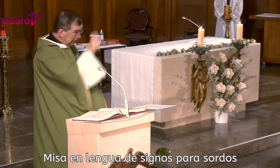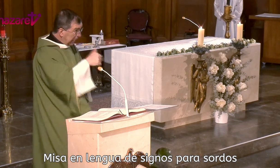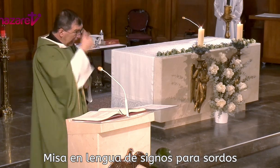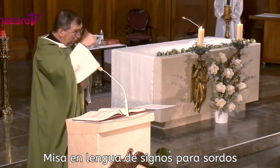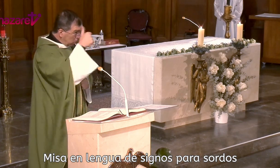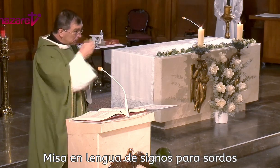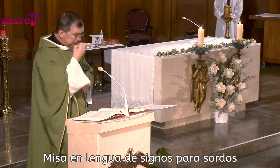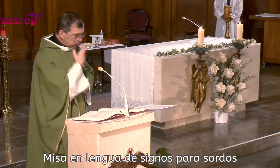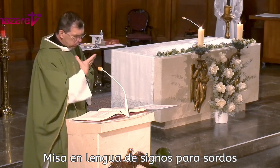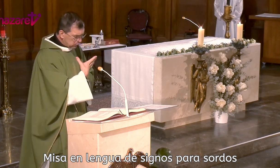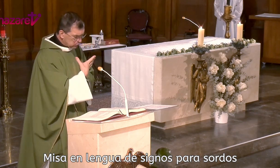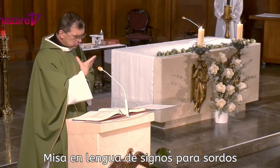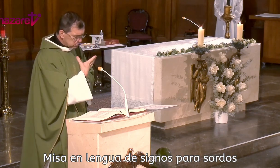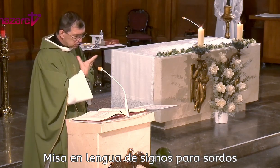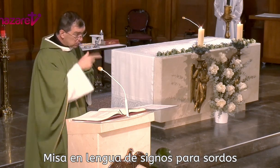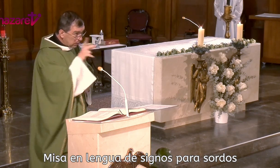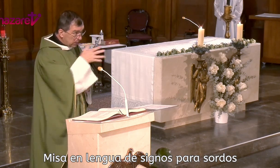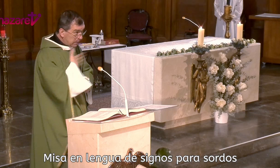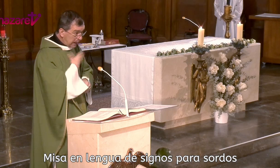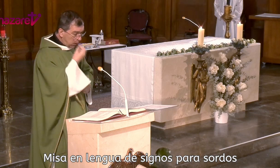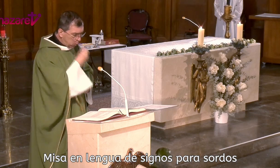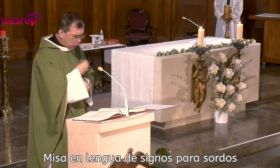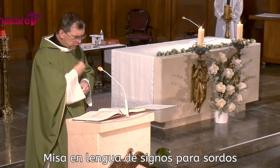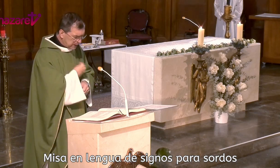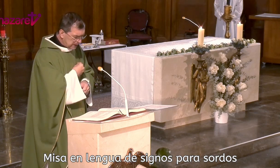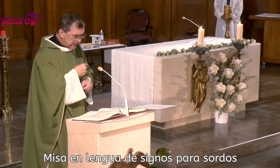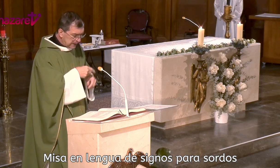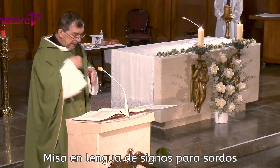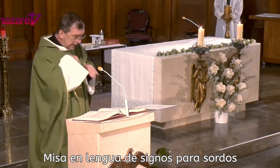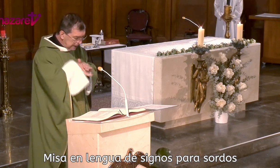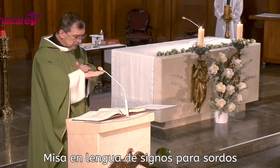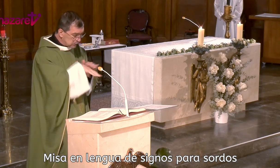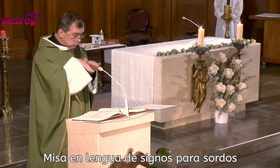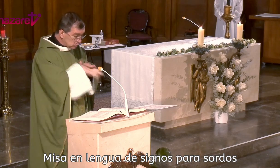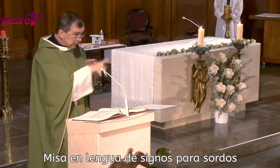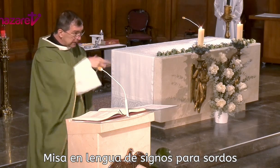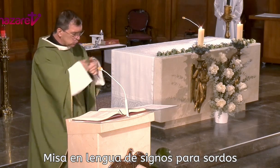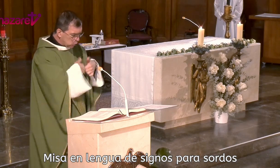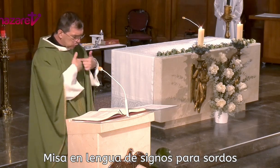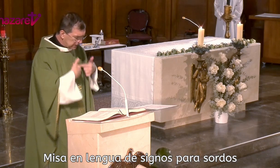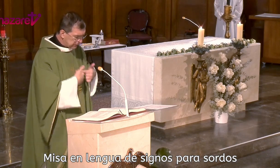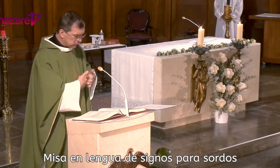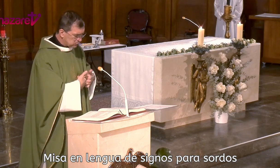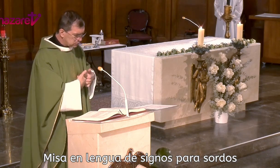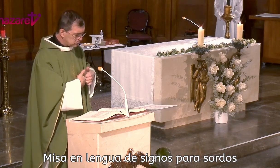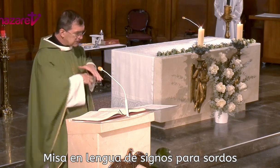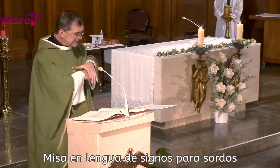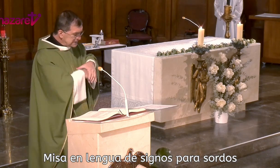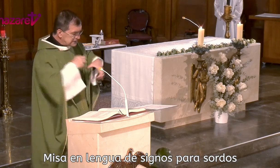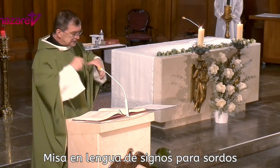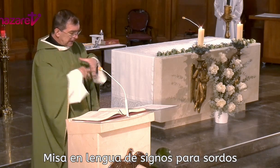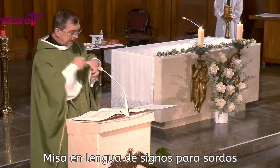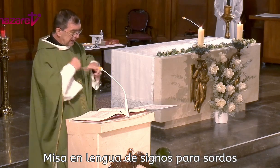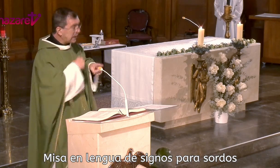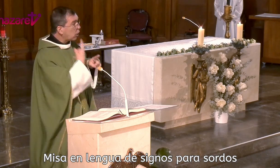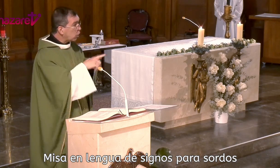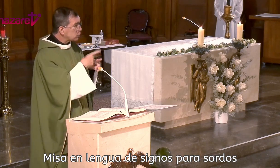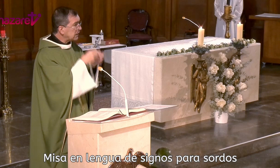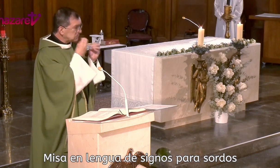El hombre bueno, de la bondad que atesora en su corazón, saca cosas